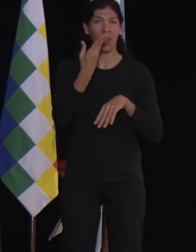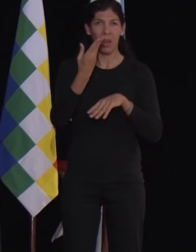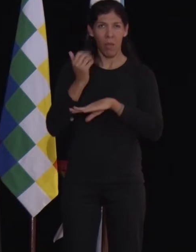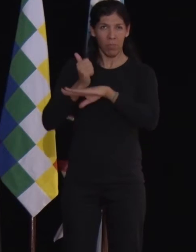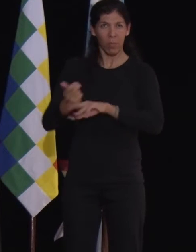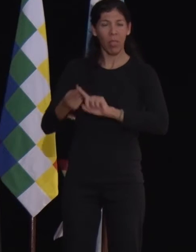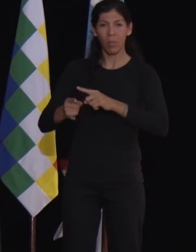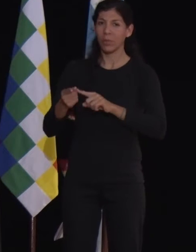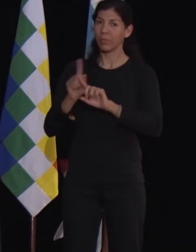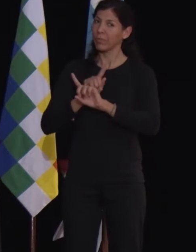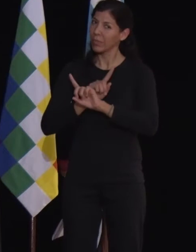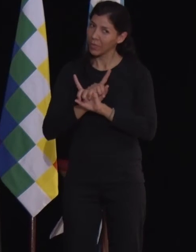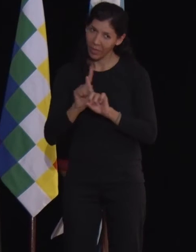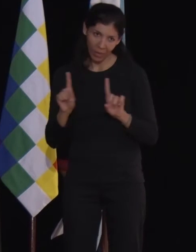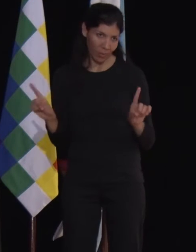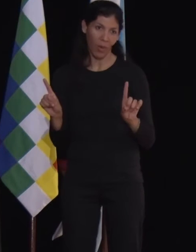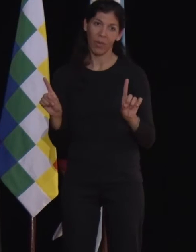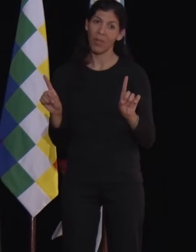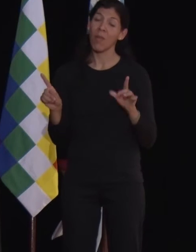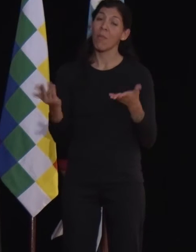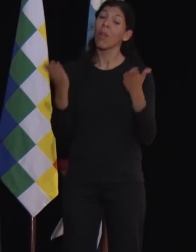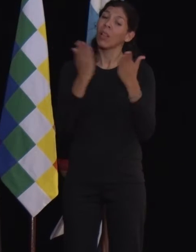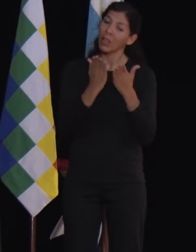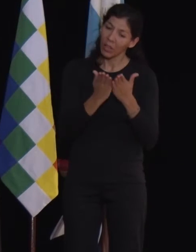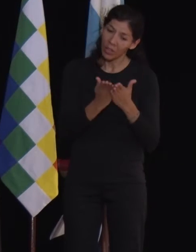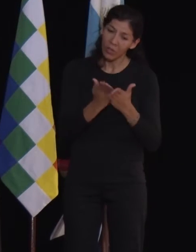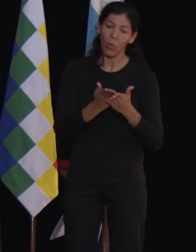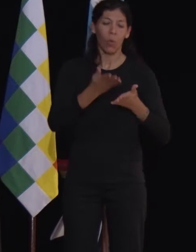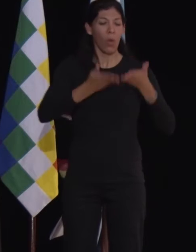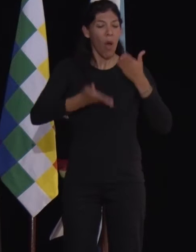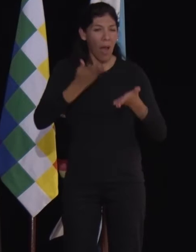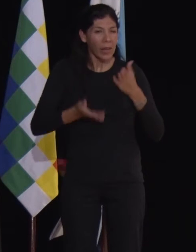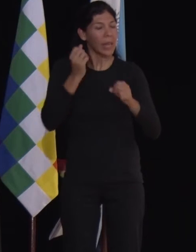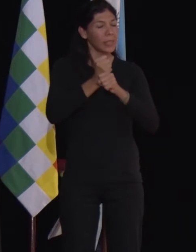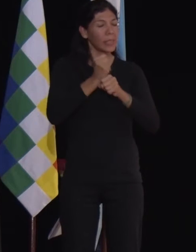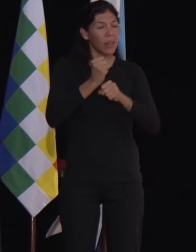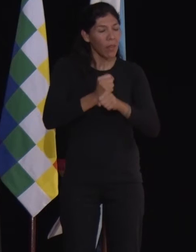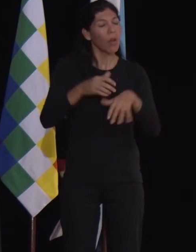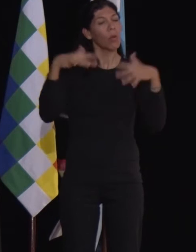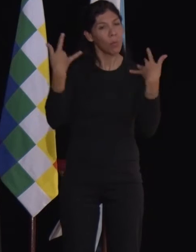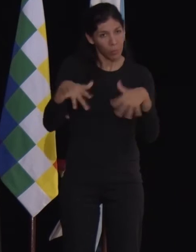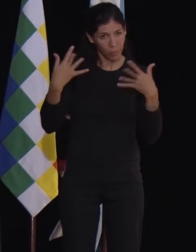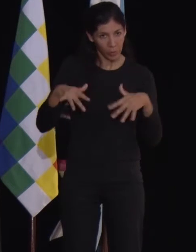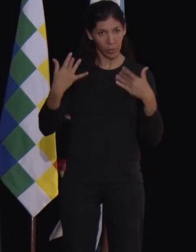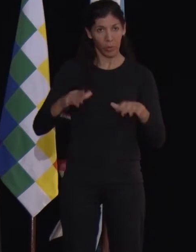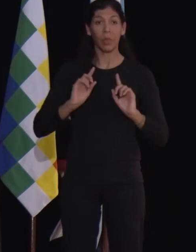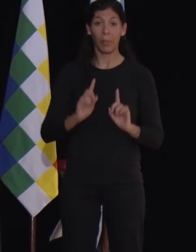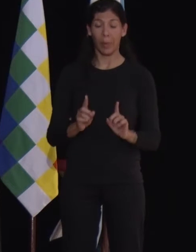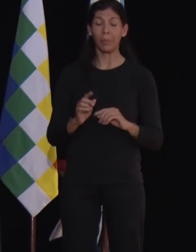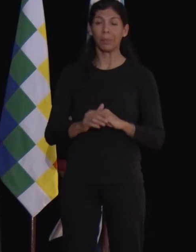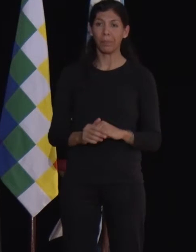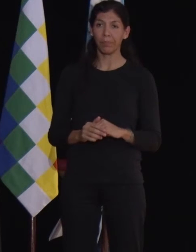así porque hace falta mucho perfeccionamiento mucho estudio mucho análisis del propio trabajo también